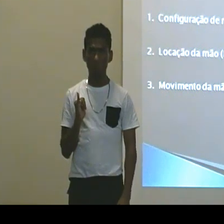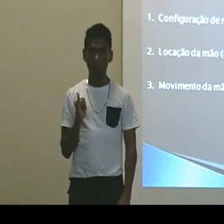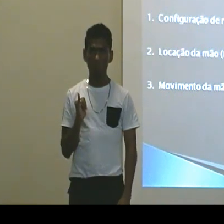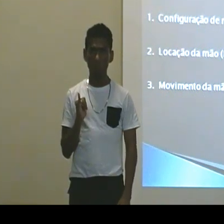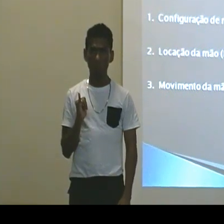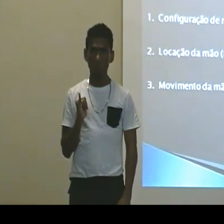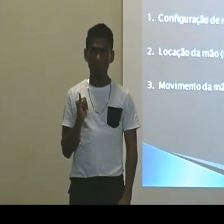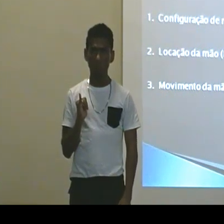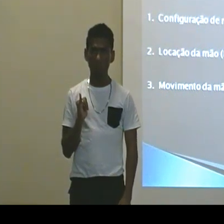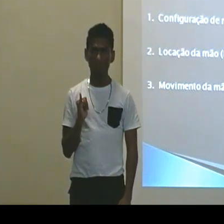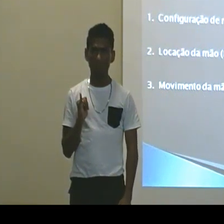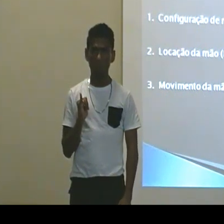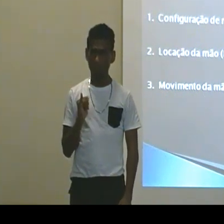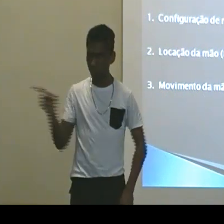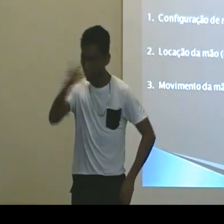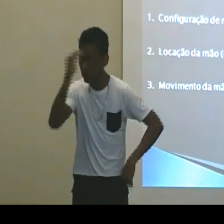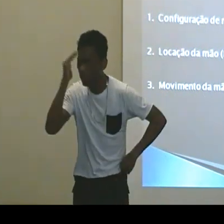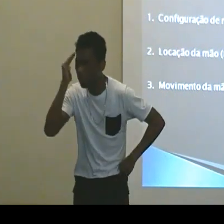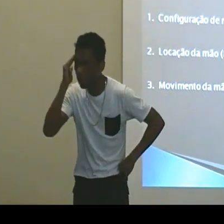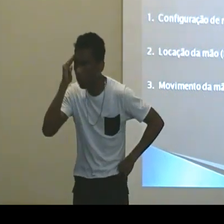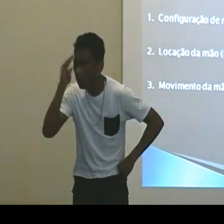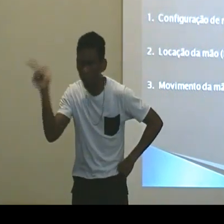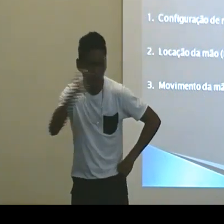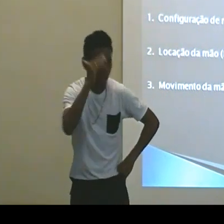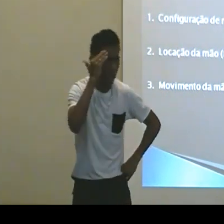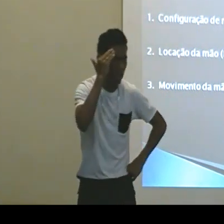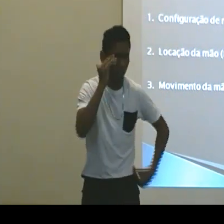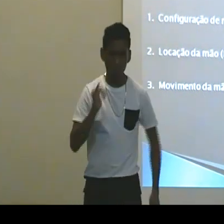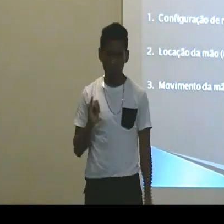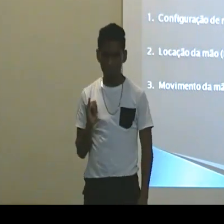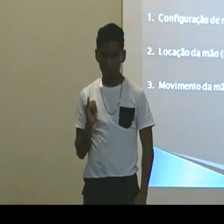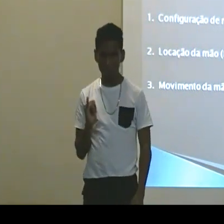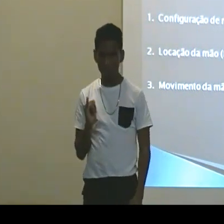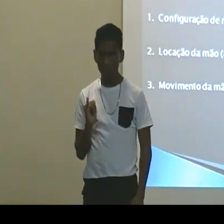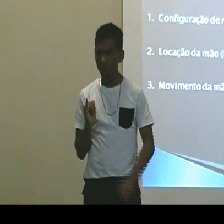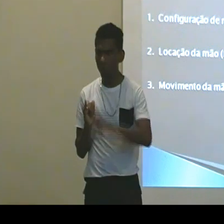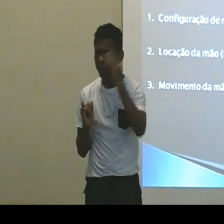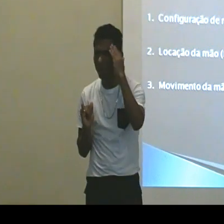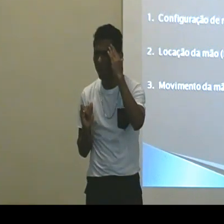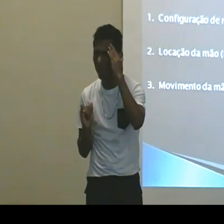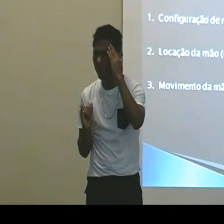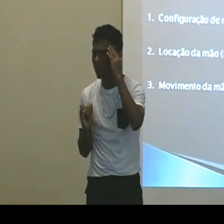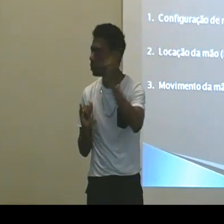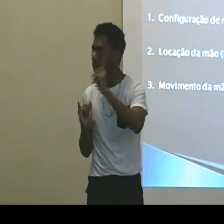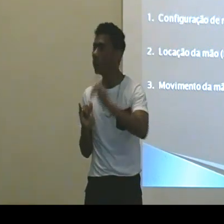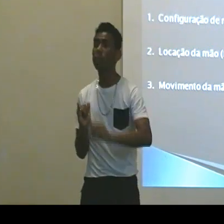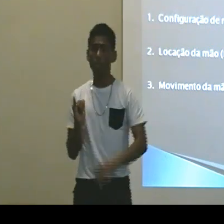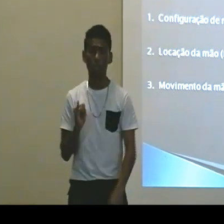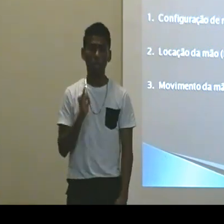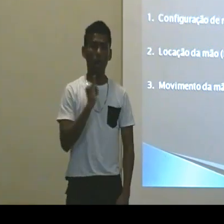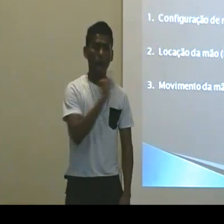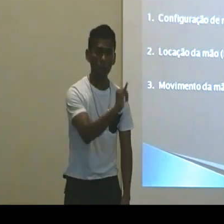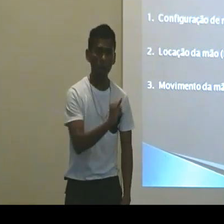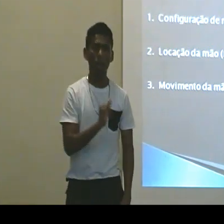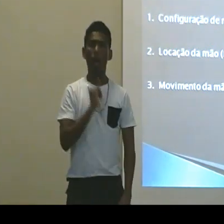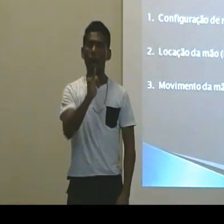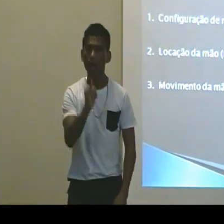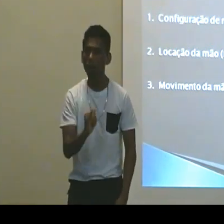Só se você fizer só isso, você consegue entender o que a pessoa quer dizer? O sinal, eu vou te